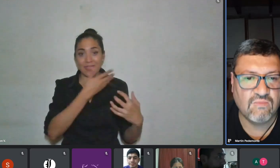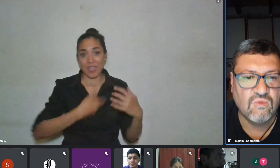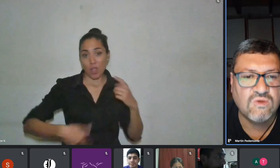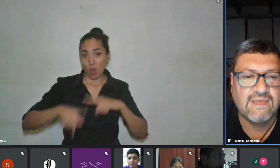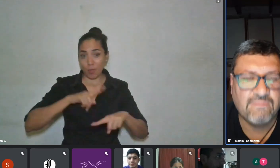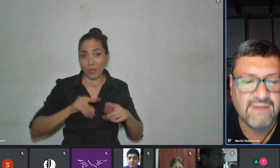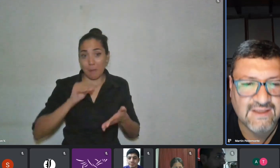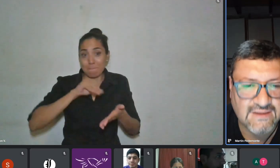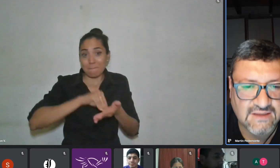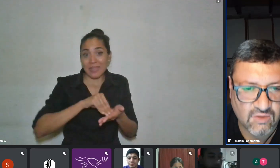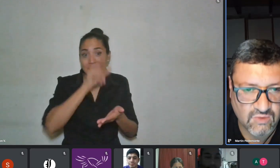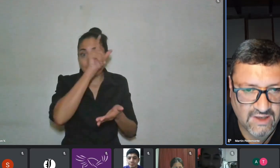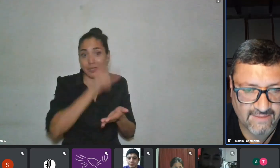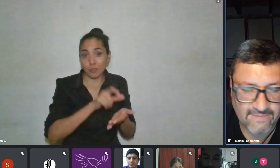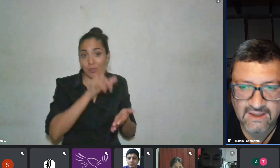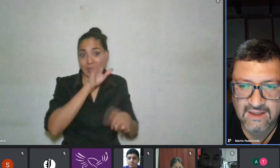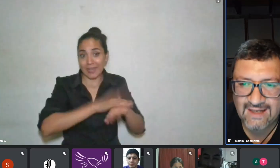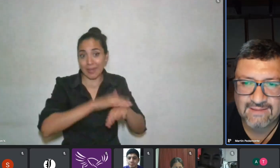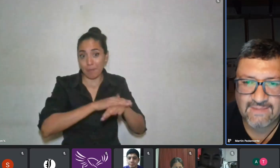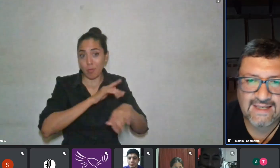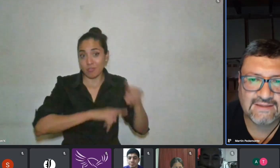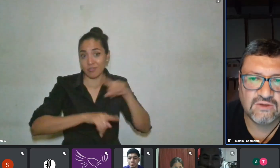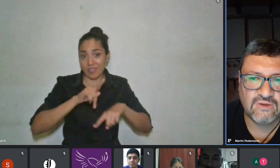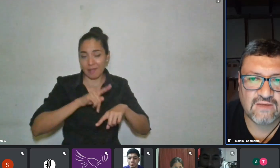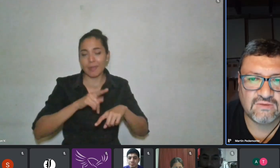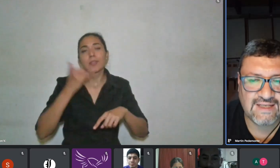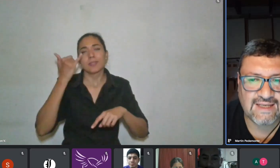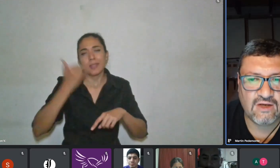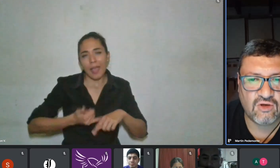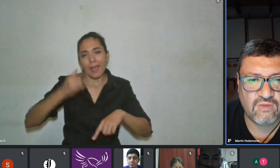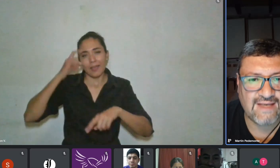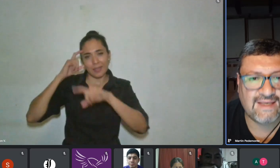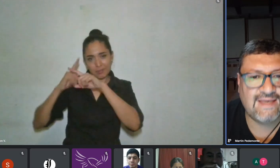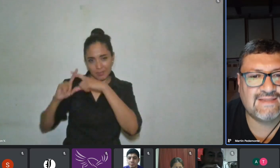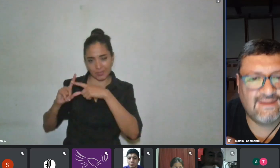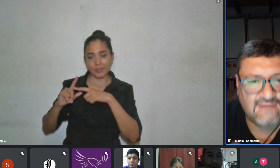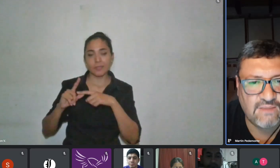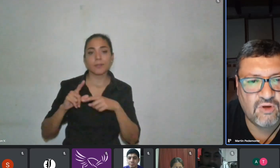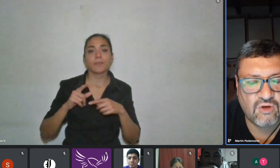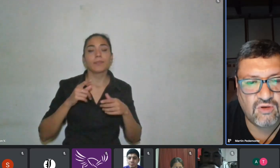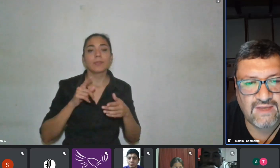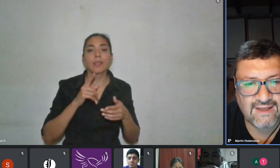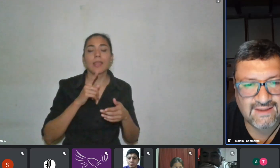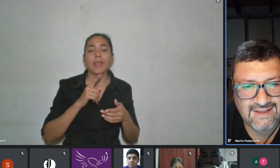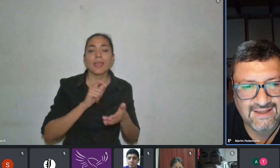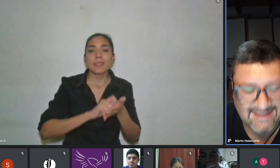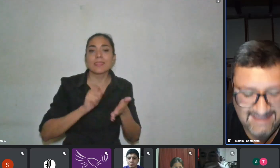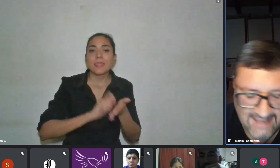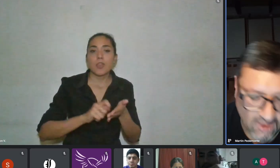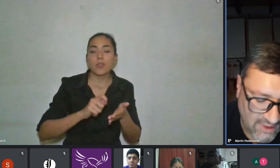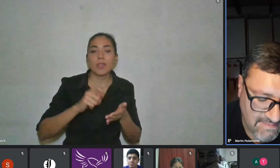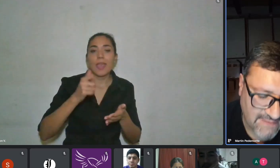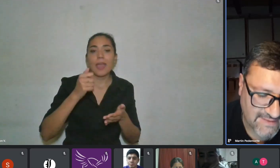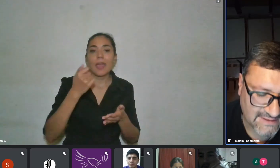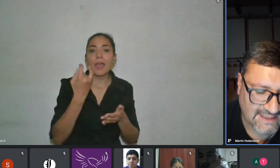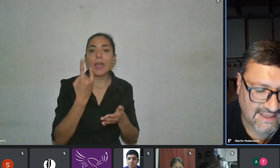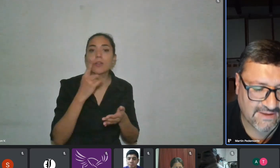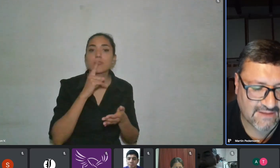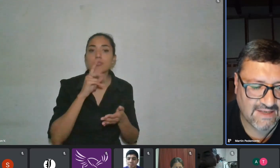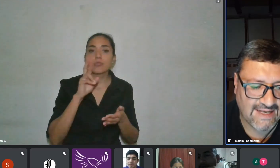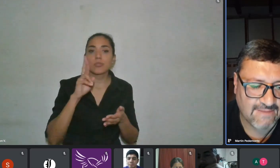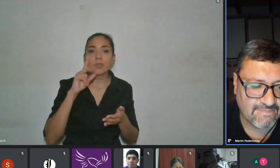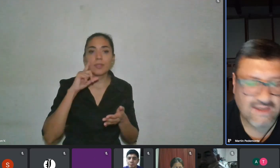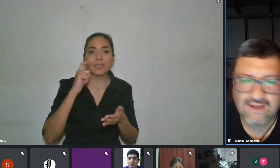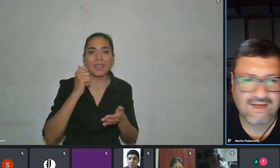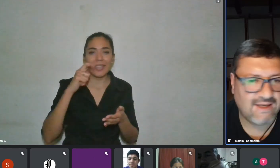Entonces, hay mucha experiencia acumulada. El tema de la teoría austríaca de la economía, que es el tipo de economía que quiere ahora implementar